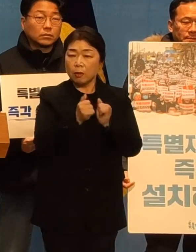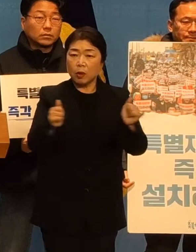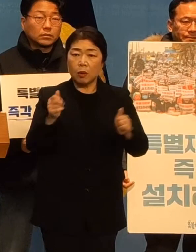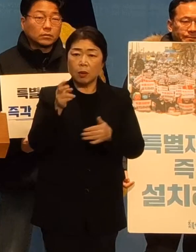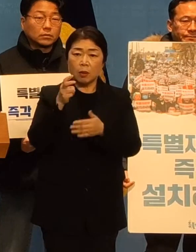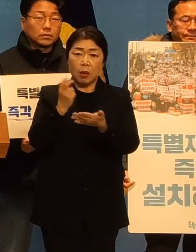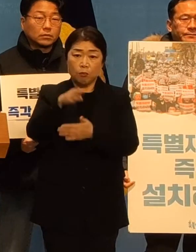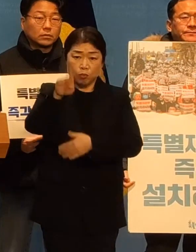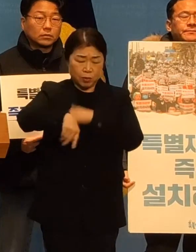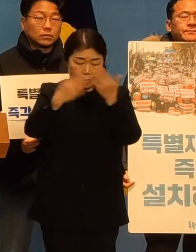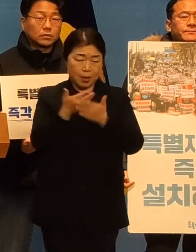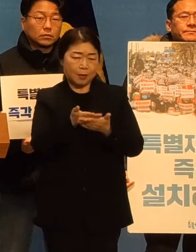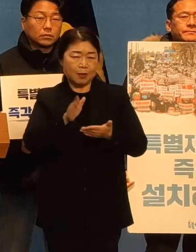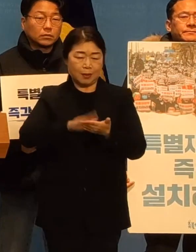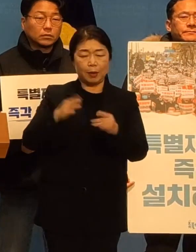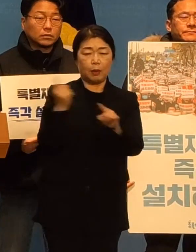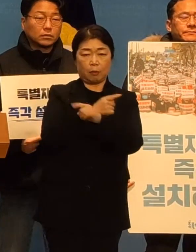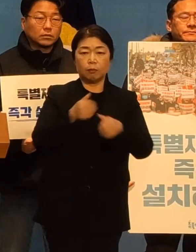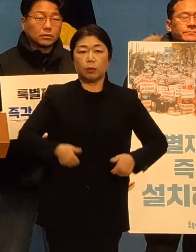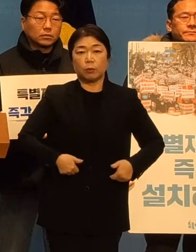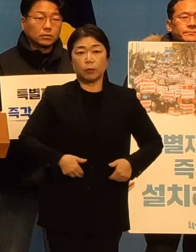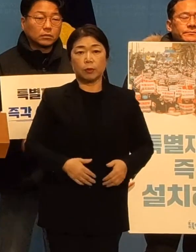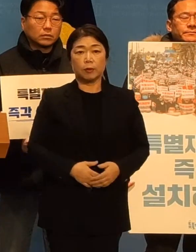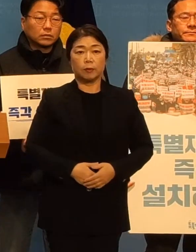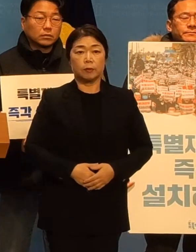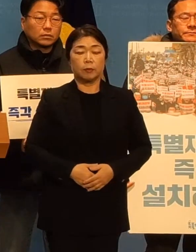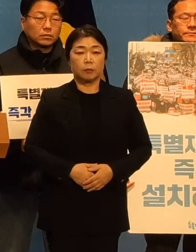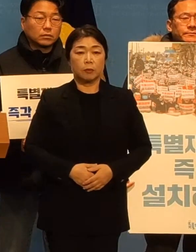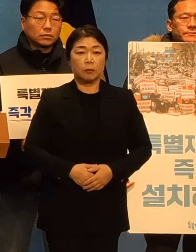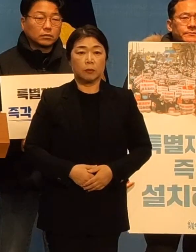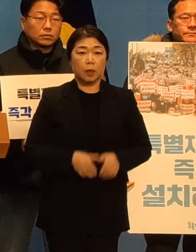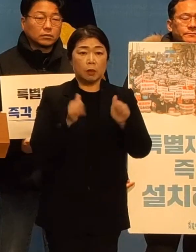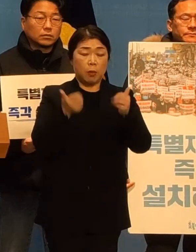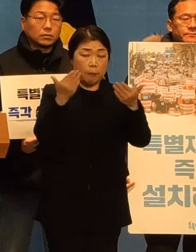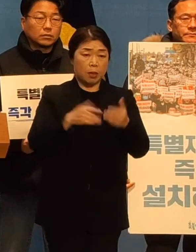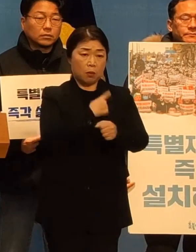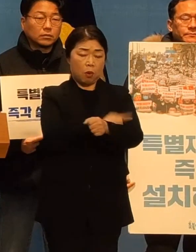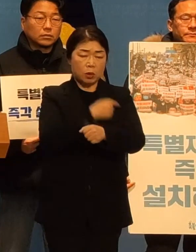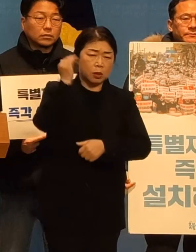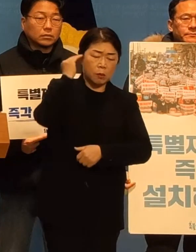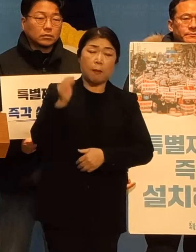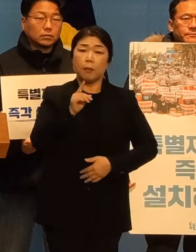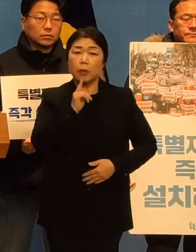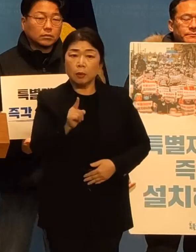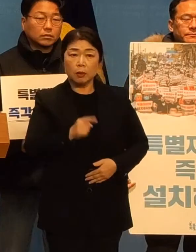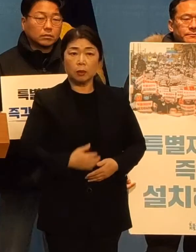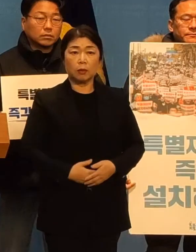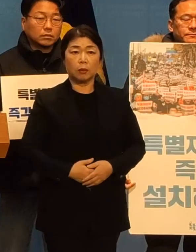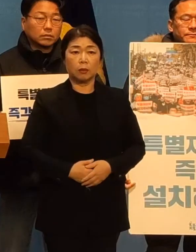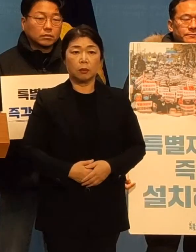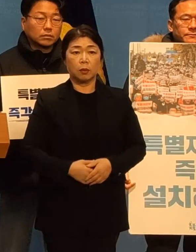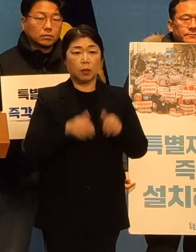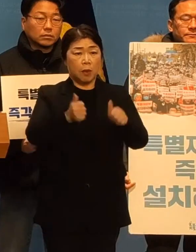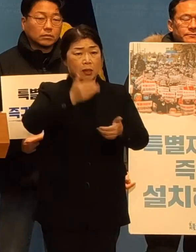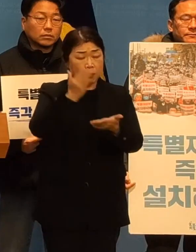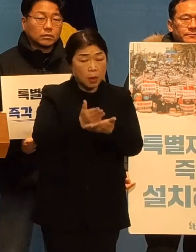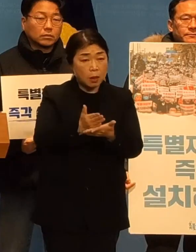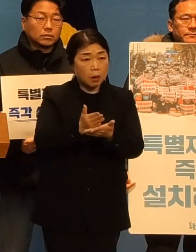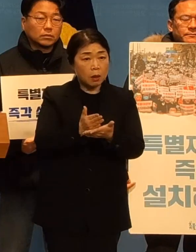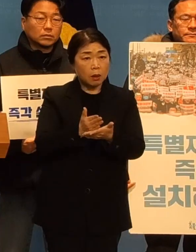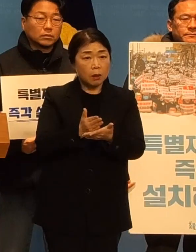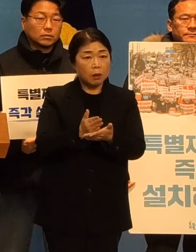전부 다 개혁 대상인 것입니다. 재판 권리, 받을 권리를 침해한다라고 얘기를 했습니다. 재판하지 말라고